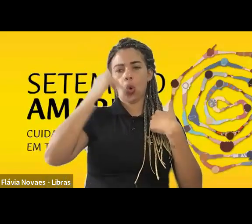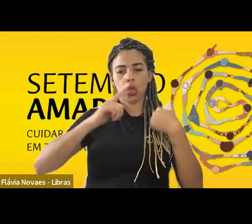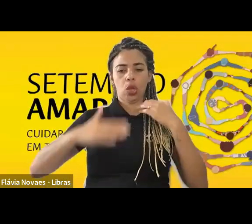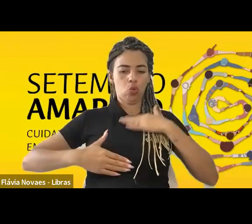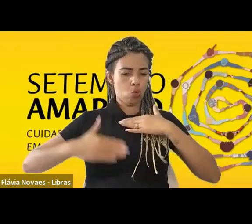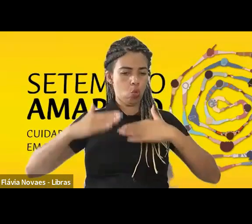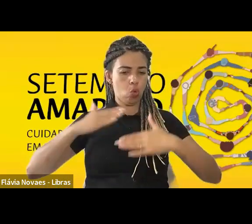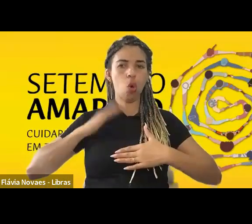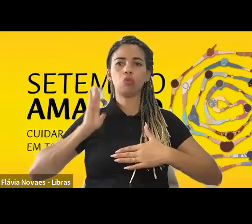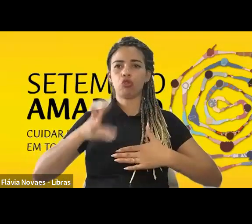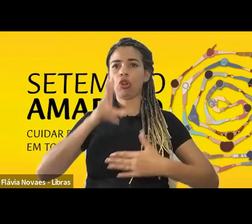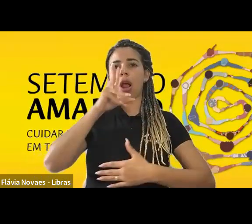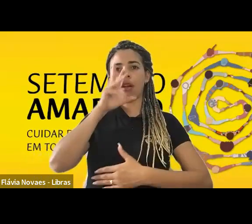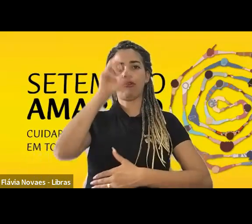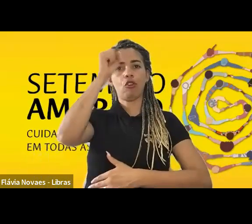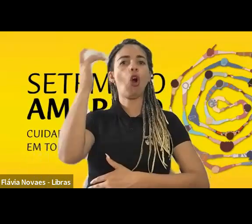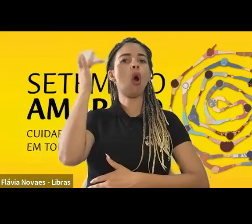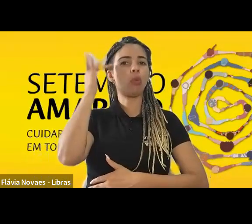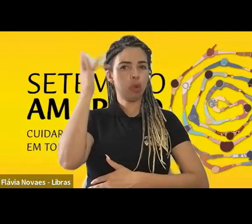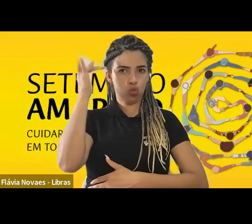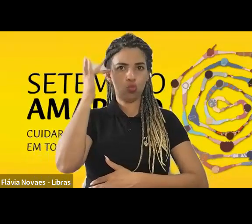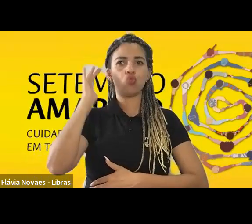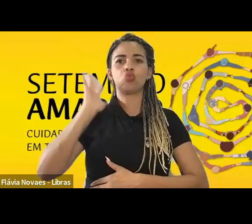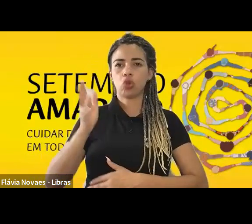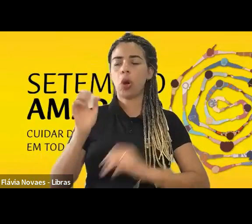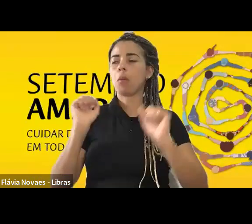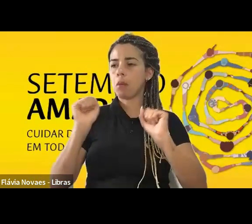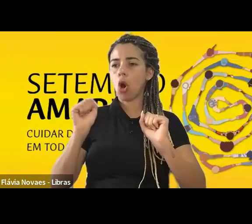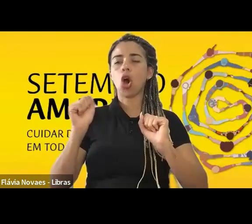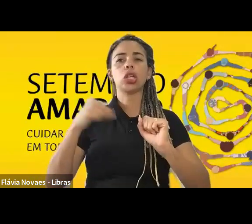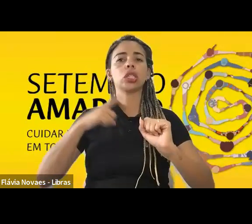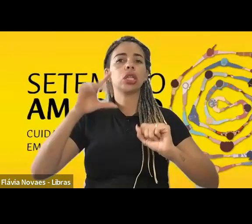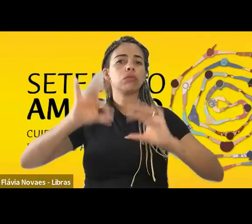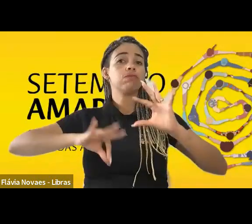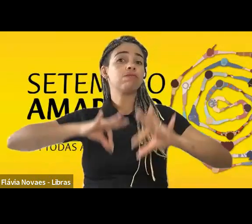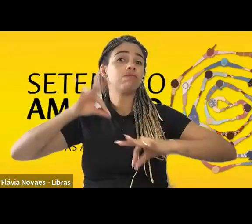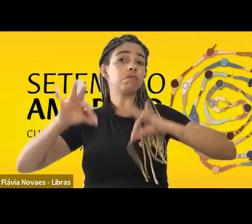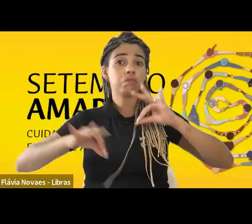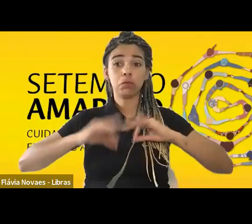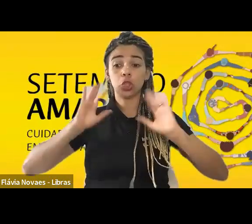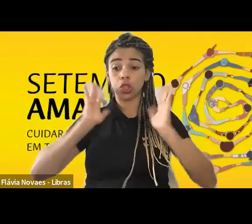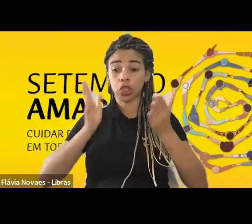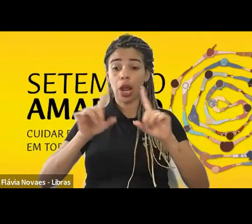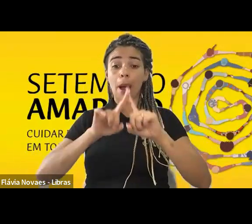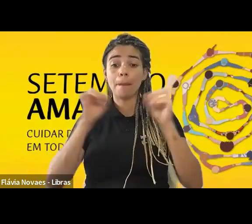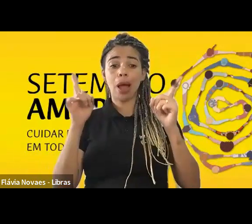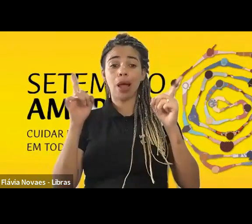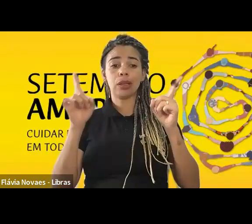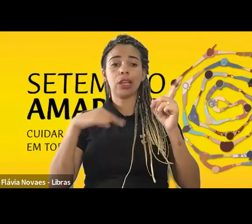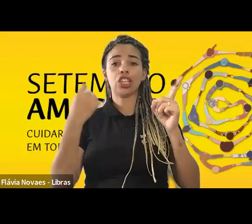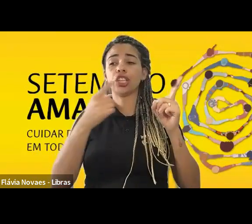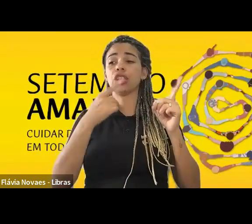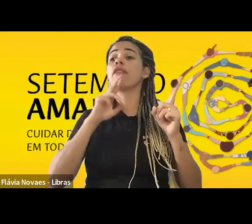já plenamente desenvolvido para o exercício do prazer, por exemplo, sexual, mas que em algum momento nós dizemos para